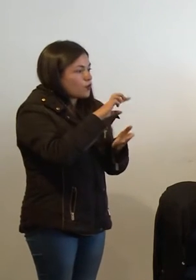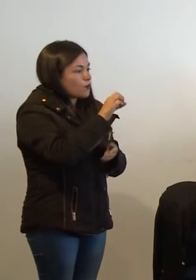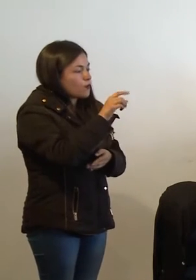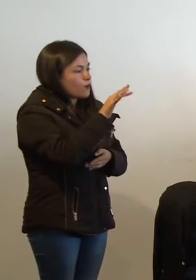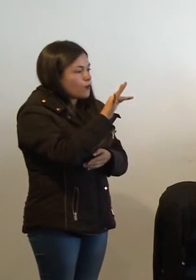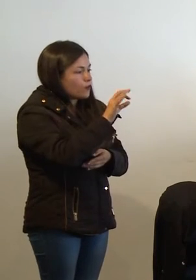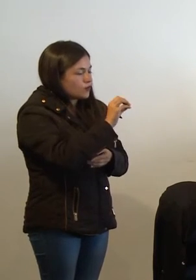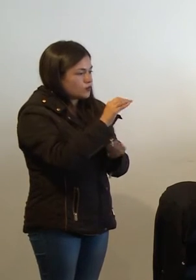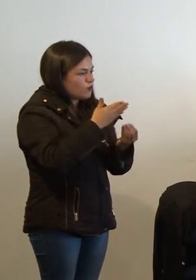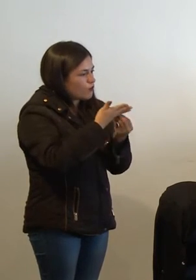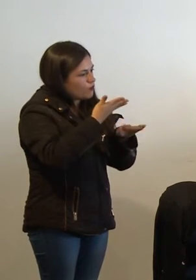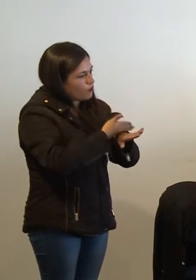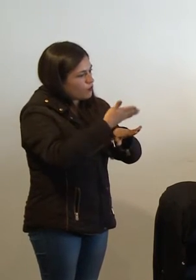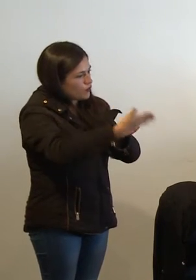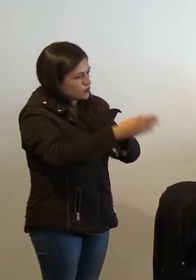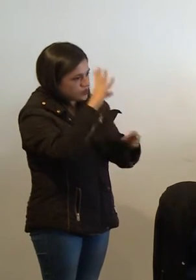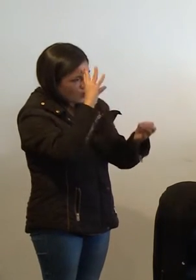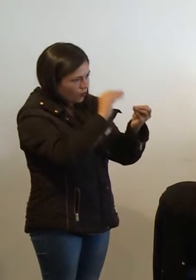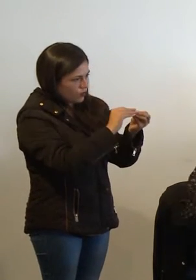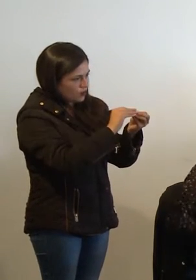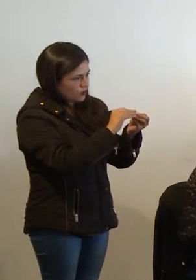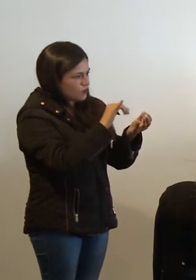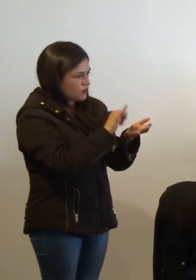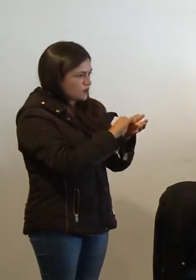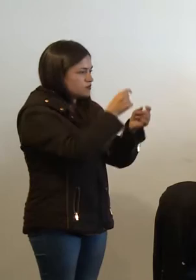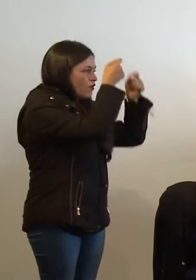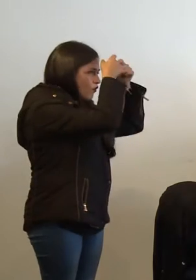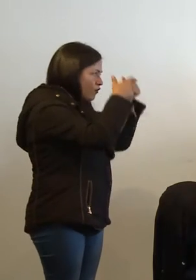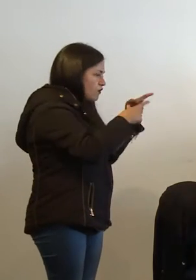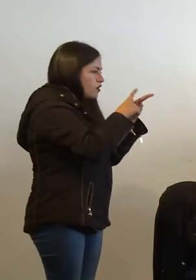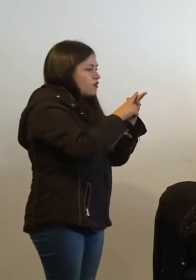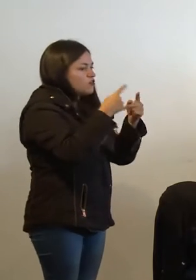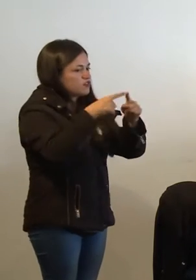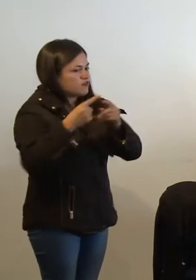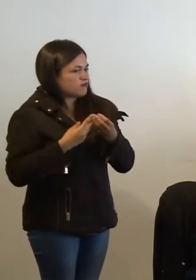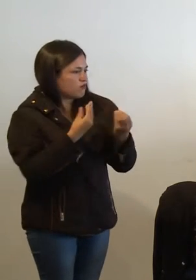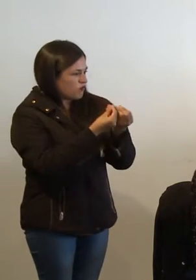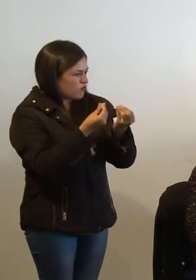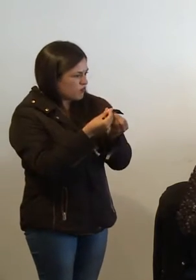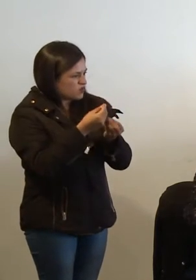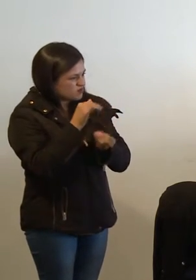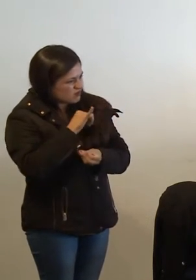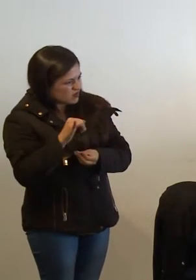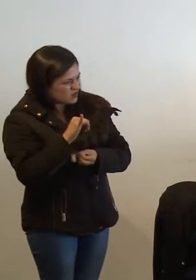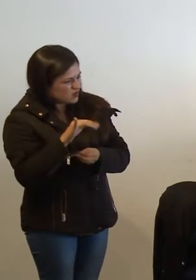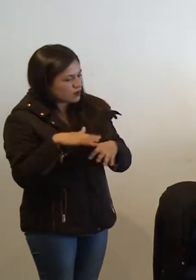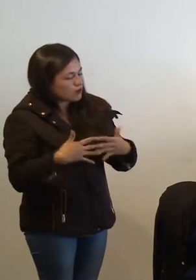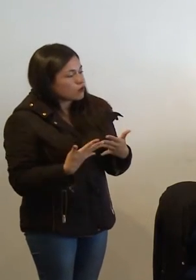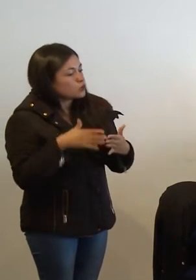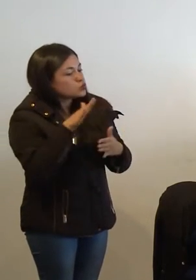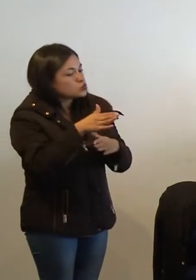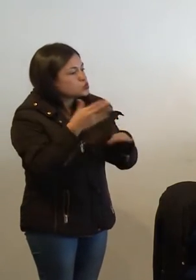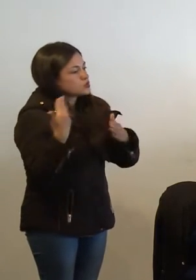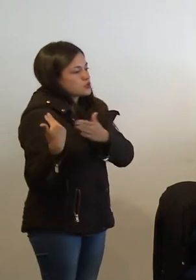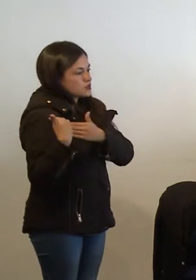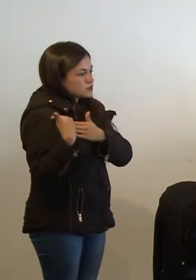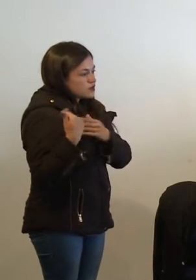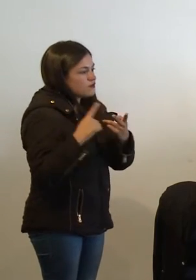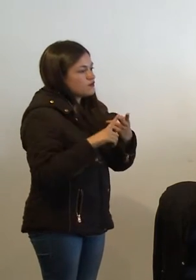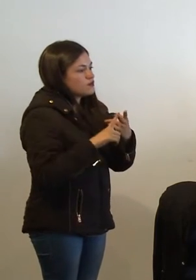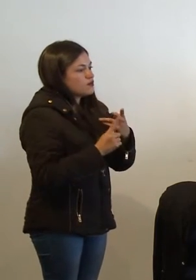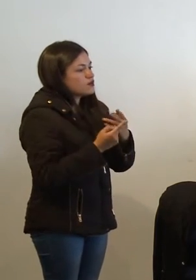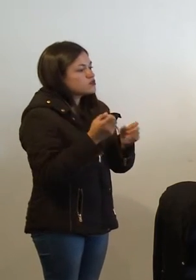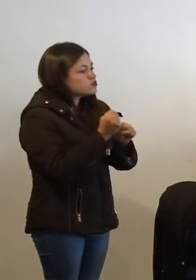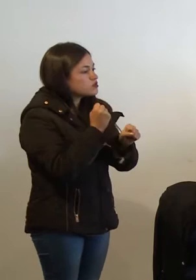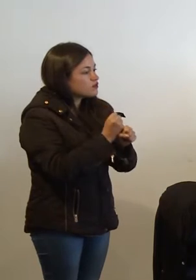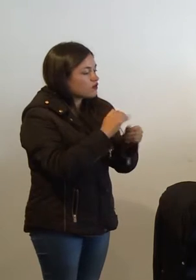finalizar la confrontación armada entre el Estado y las insurgencias, ¿cuáles consideran que deben ser las tareas o líneas de acción